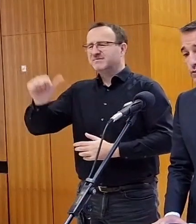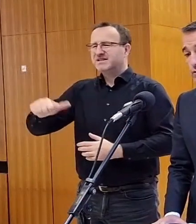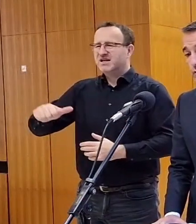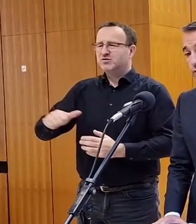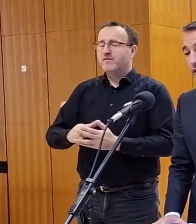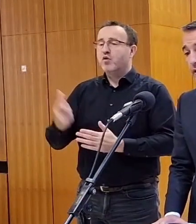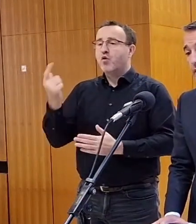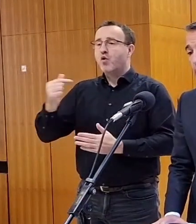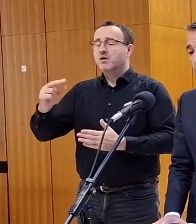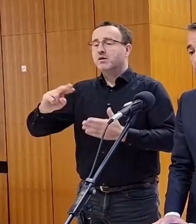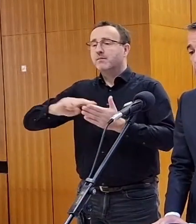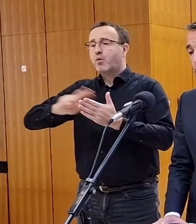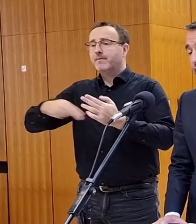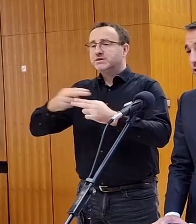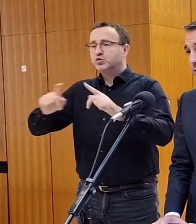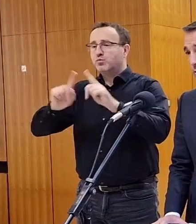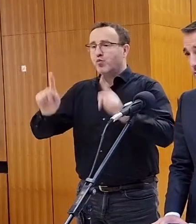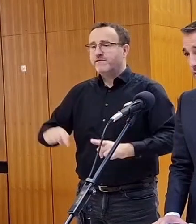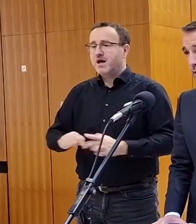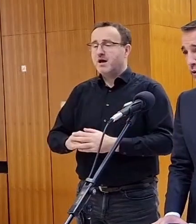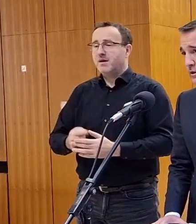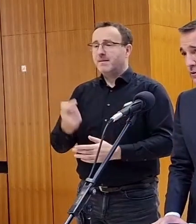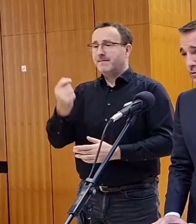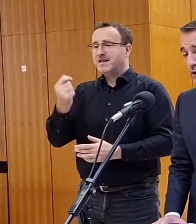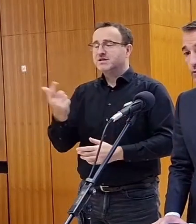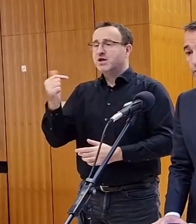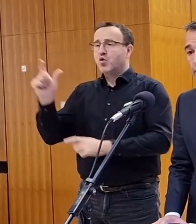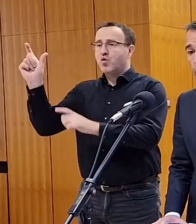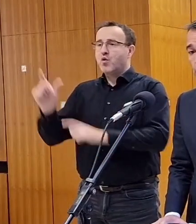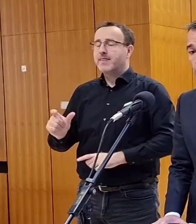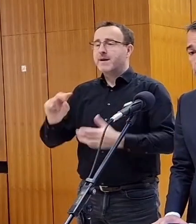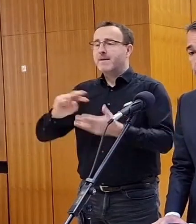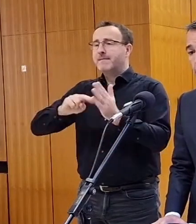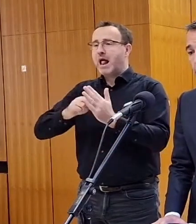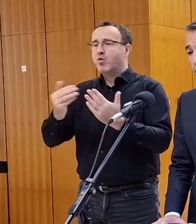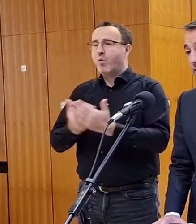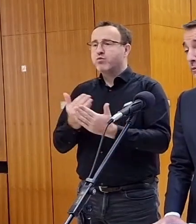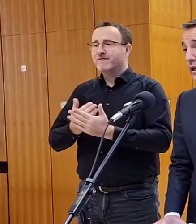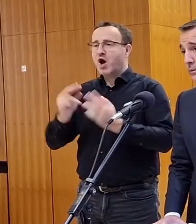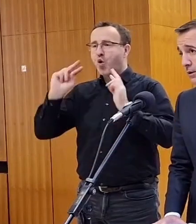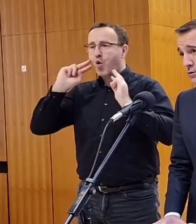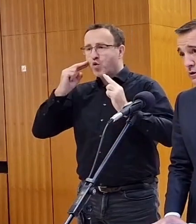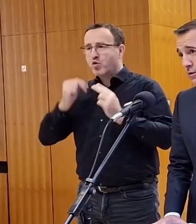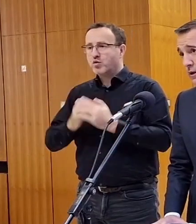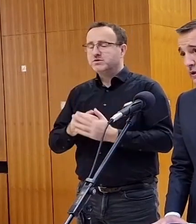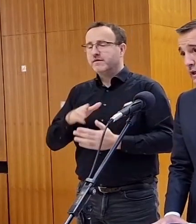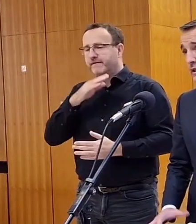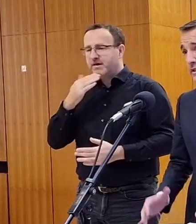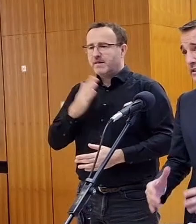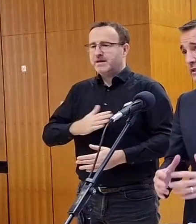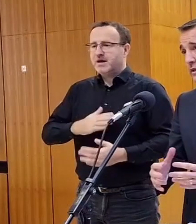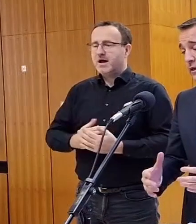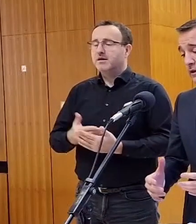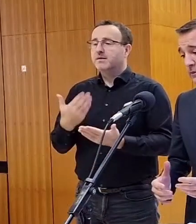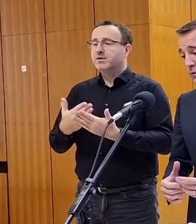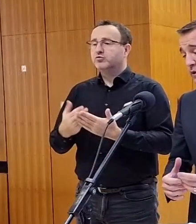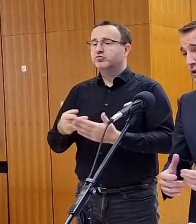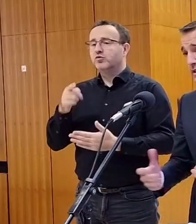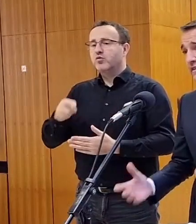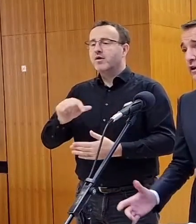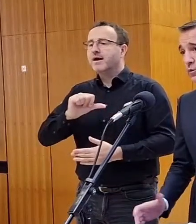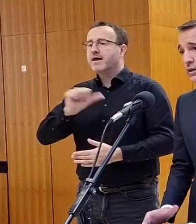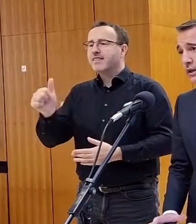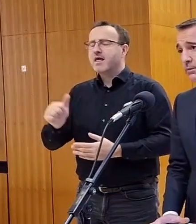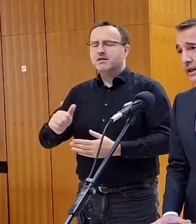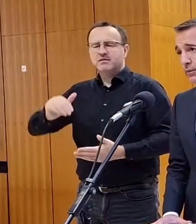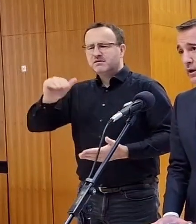od podpisu zmluvy. Tieto finančné prostriedky pochádzajú z plánu obnovy a odolnosti. Som veľmi rád, pretože to je jeden z, by som povedal,